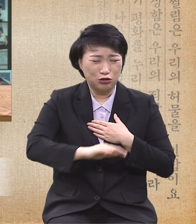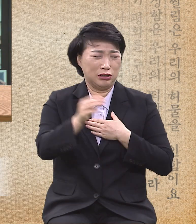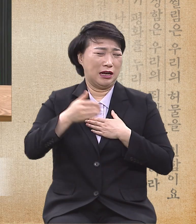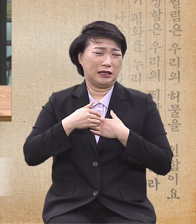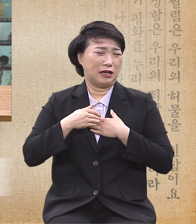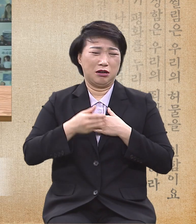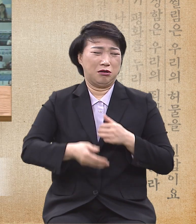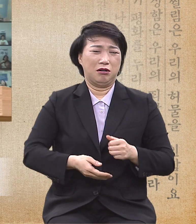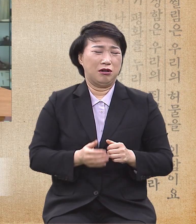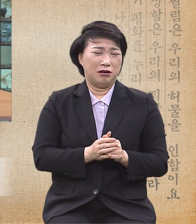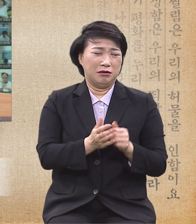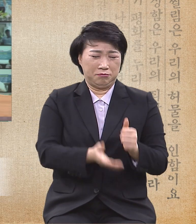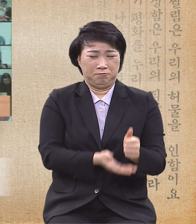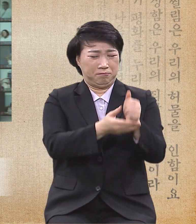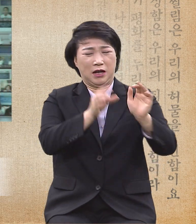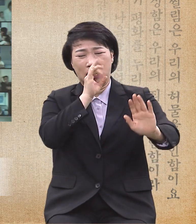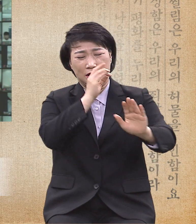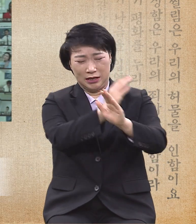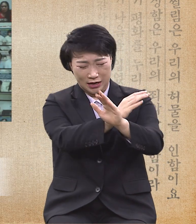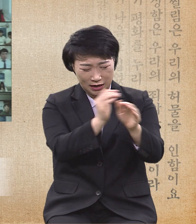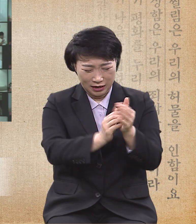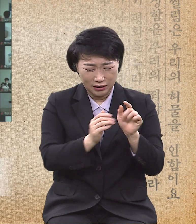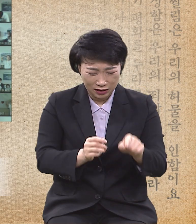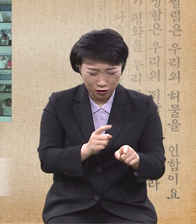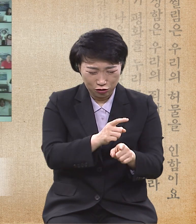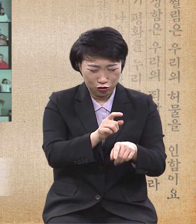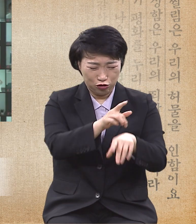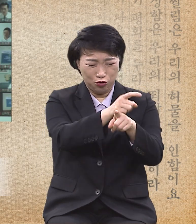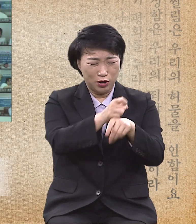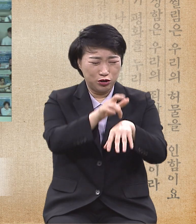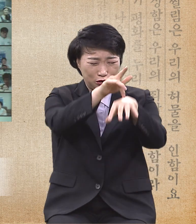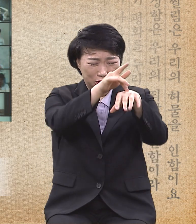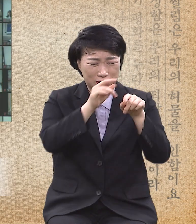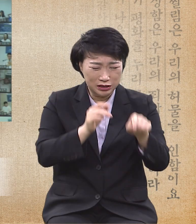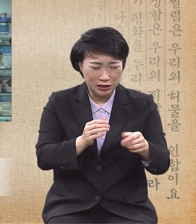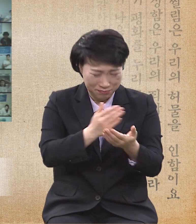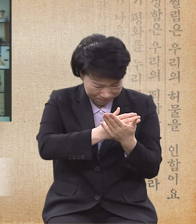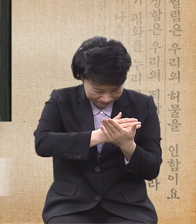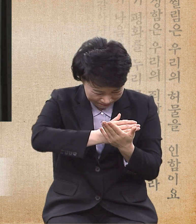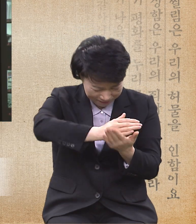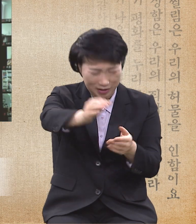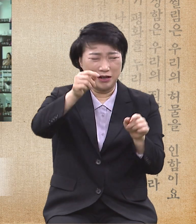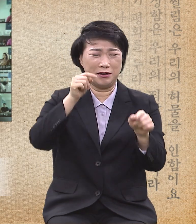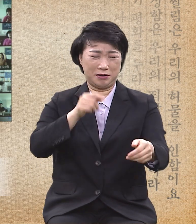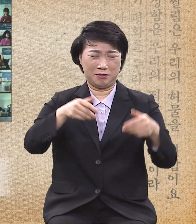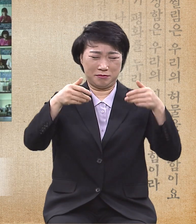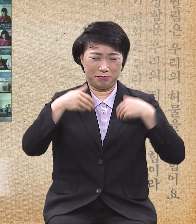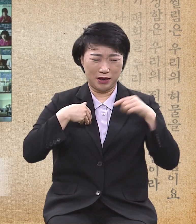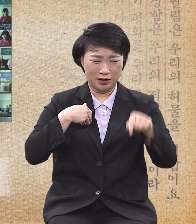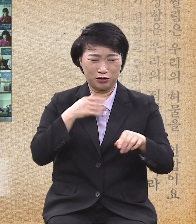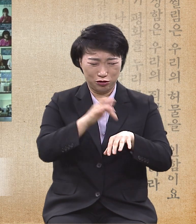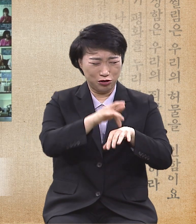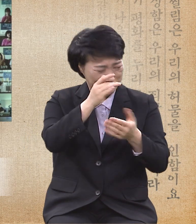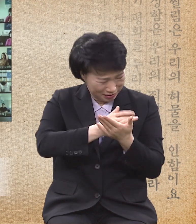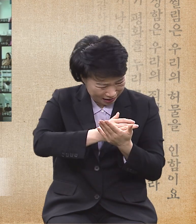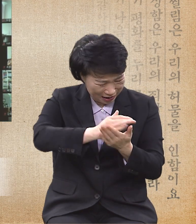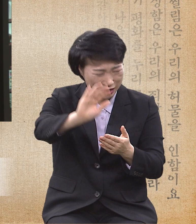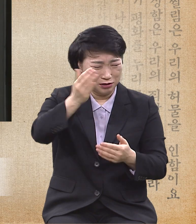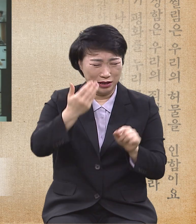우리에게서 대접받을 수 없어. 너는 쫓아내야 돼. 너는 나가야